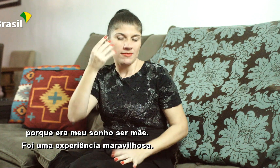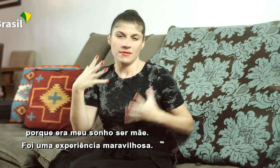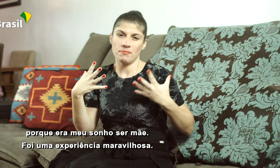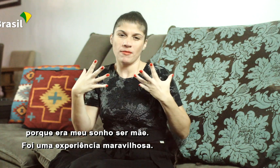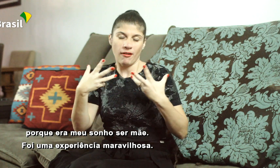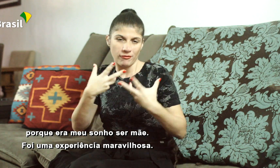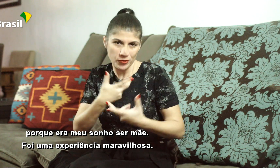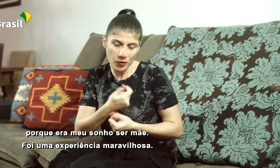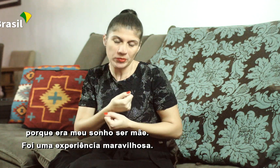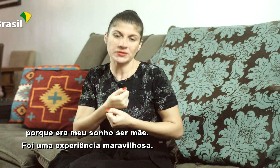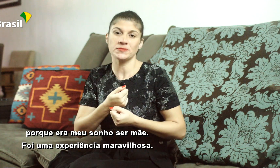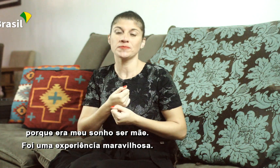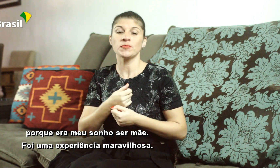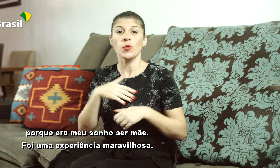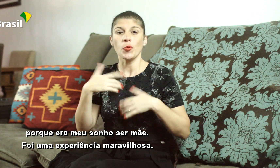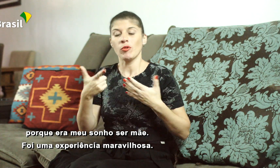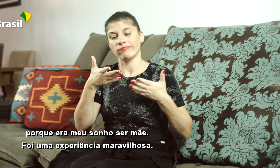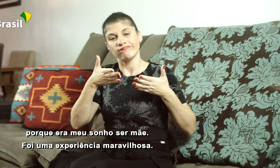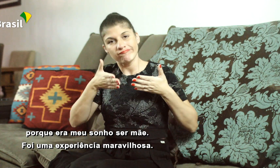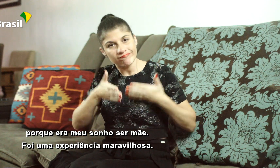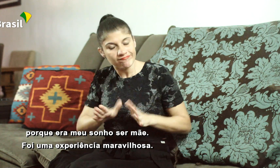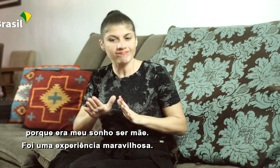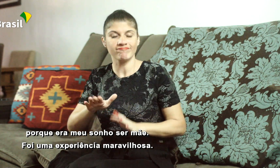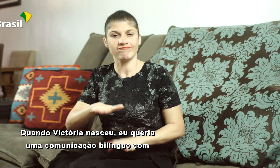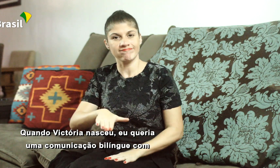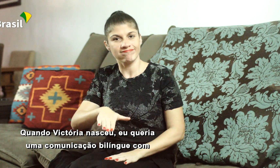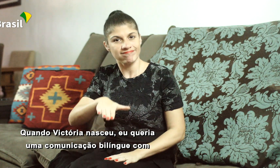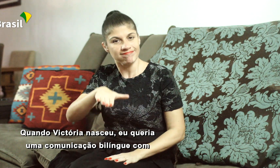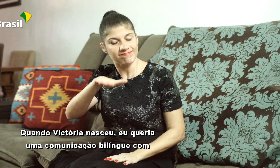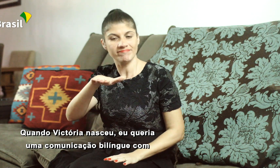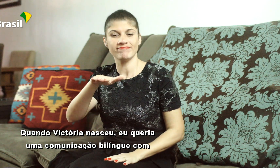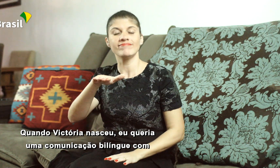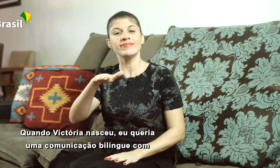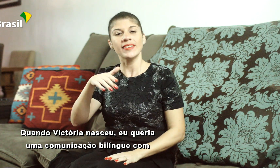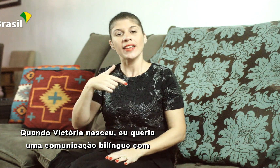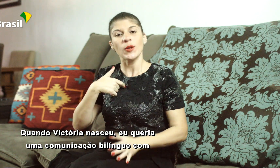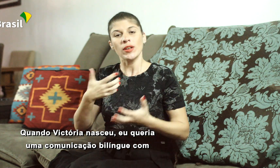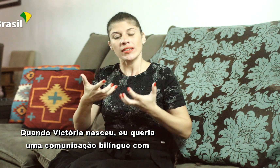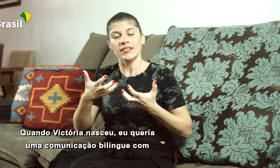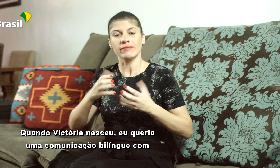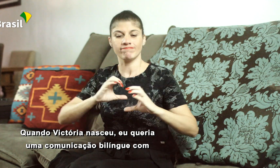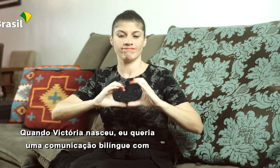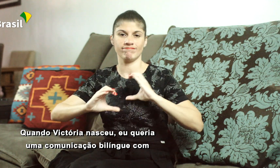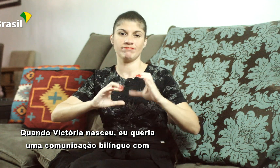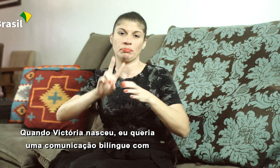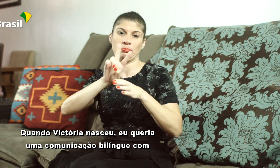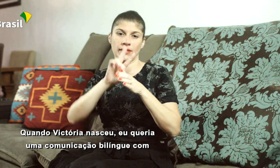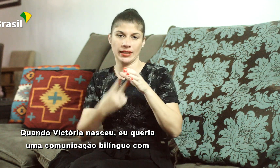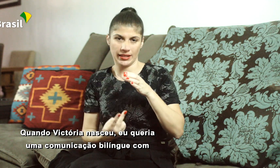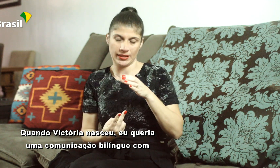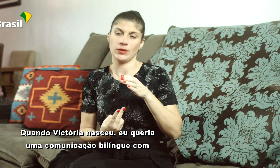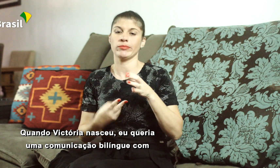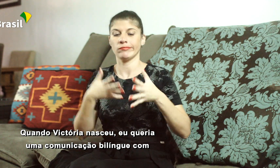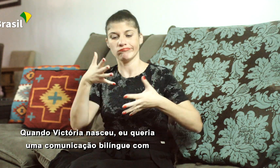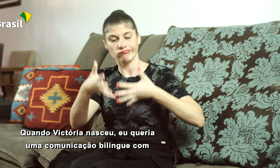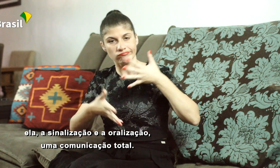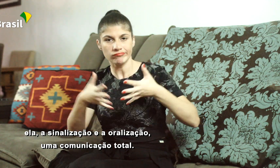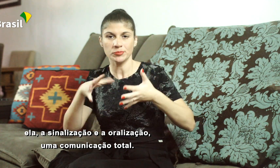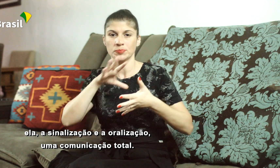Foi uma experiência maravilhosa. Quando Victoria nasceu, eu queria uma comunicação bilíngue com ela.